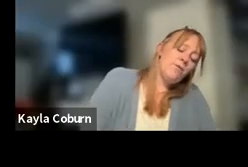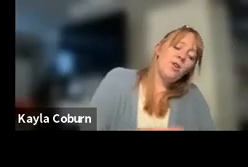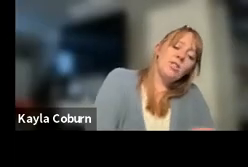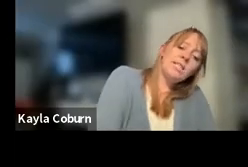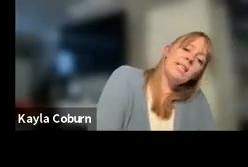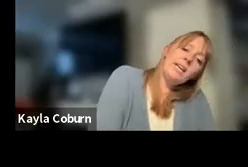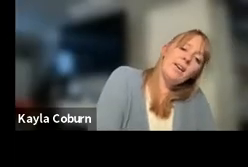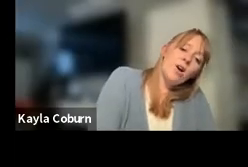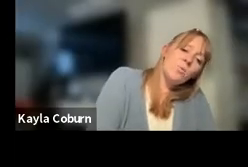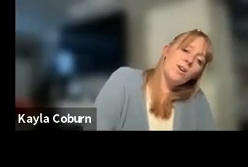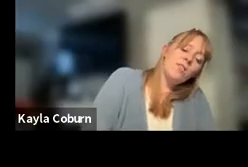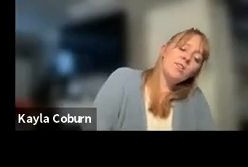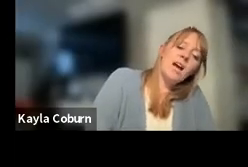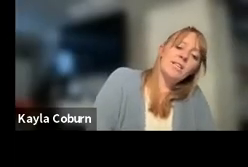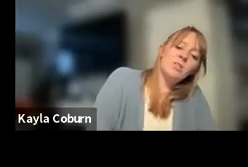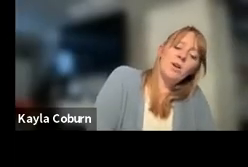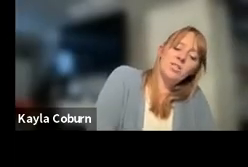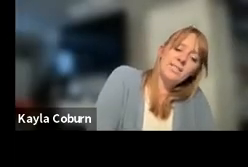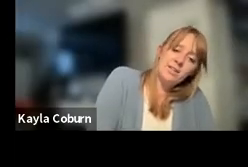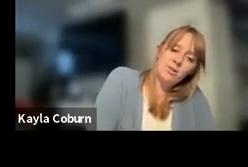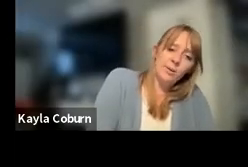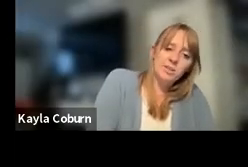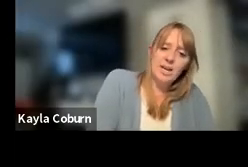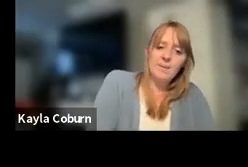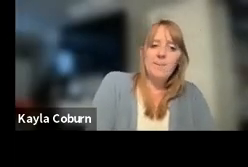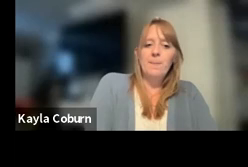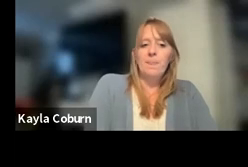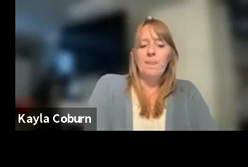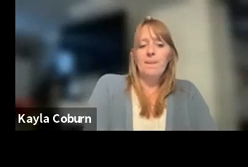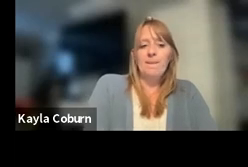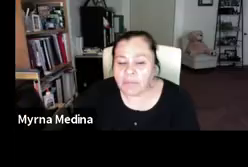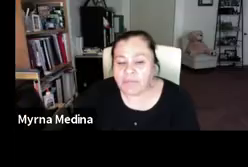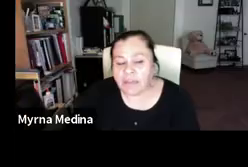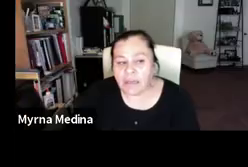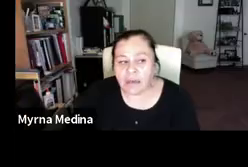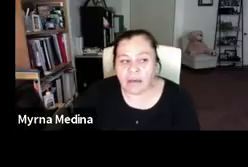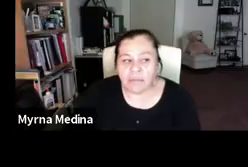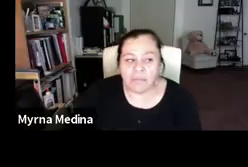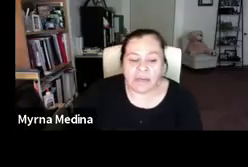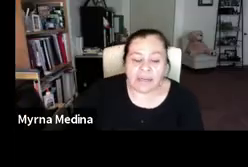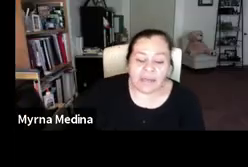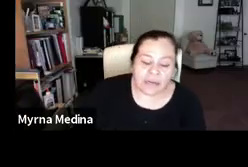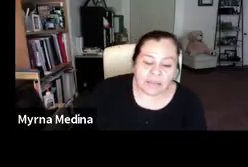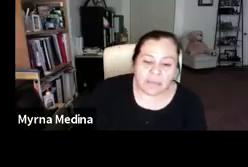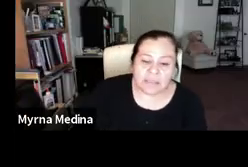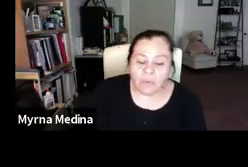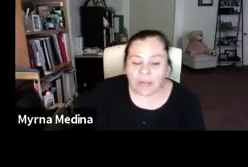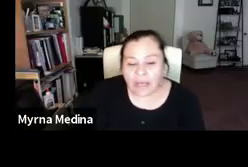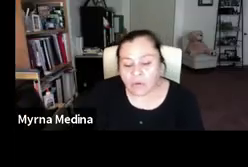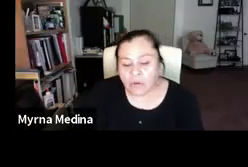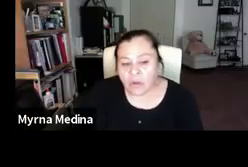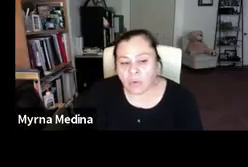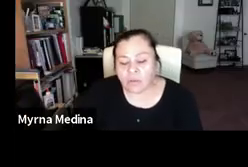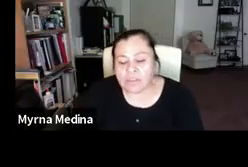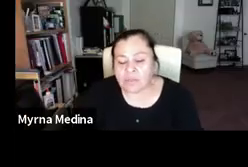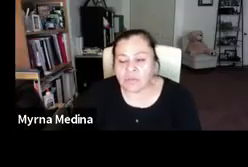She prefers to lean on one of her sides while she's in her wheelchair. Ella prefiere reclinarse más a un